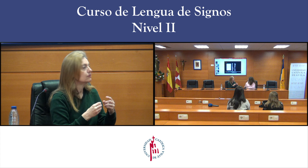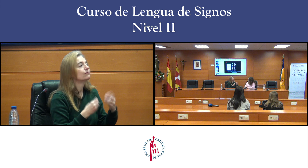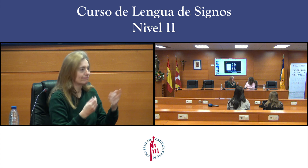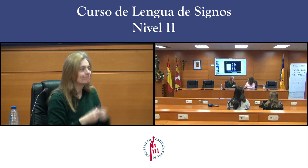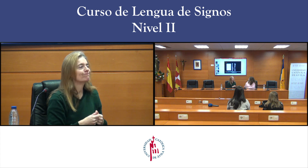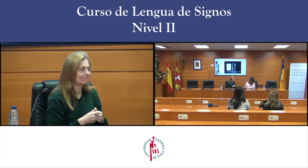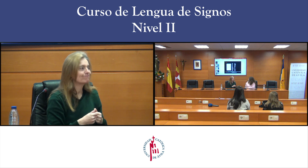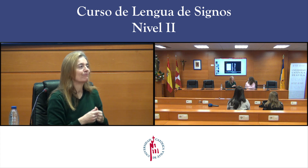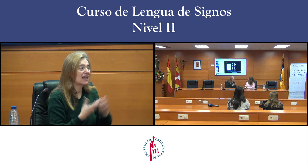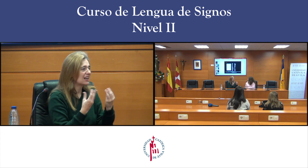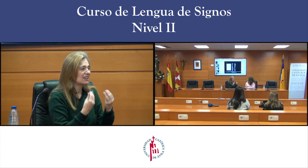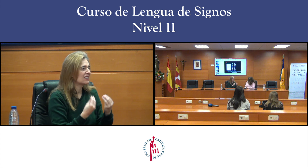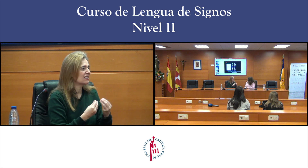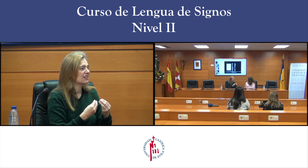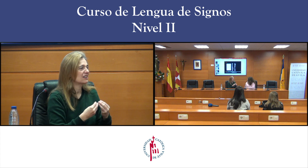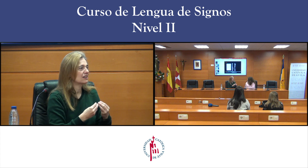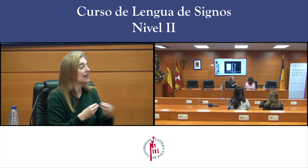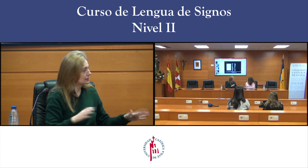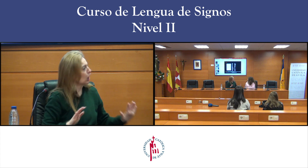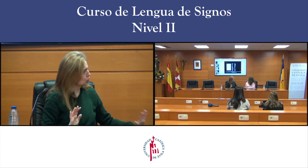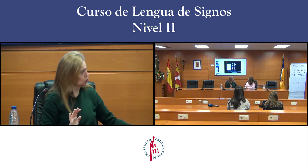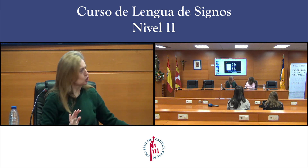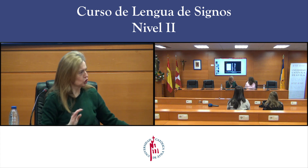signo estar tampoco sí